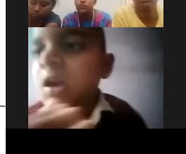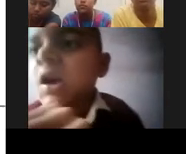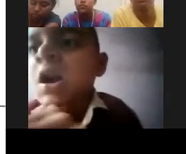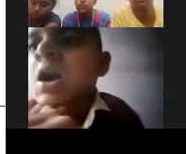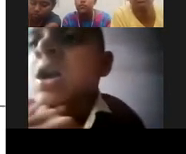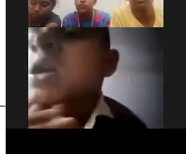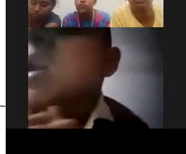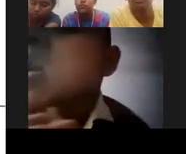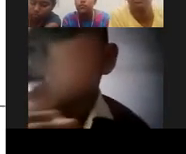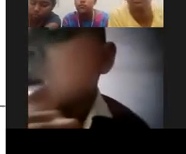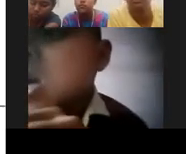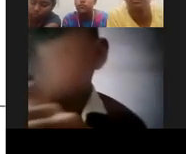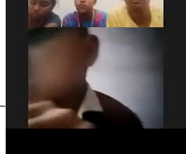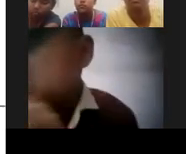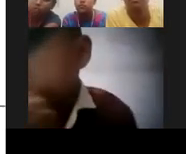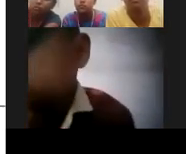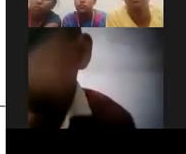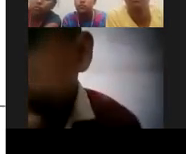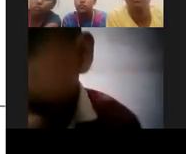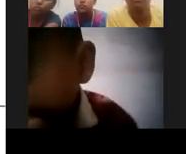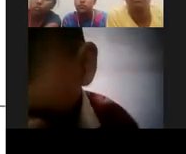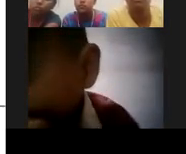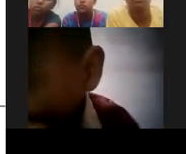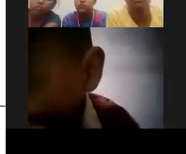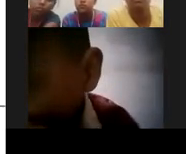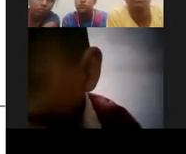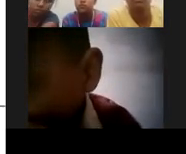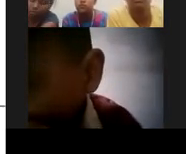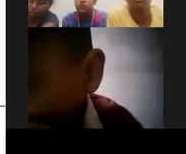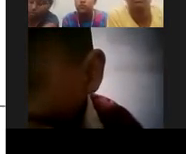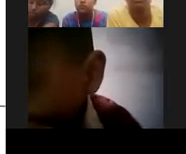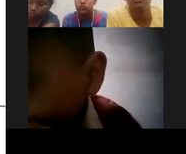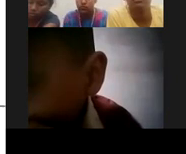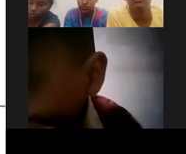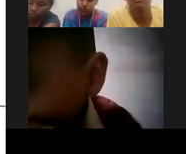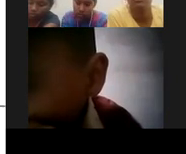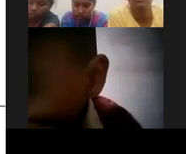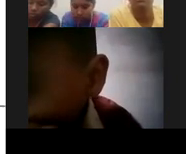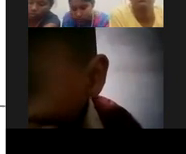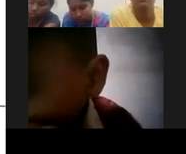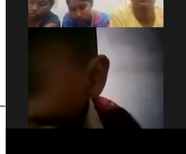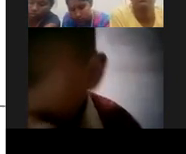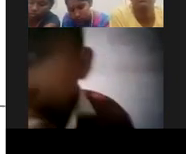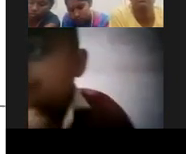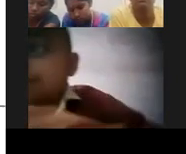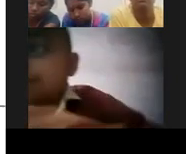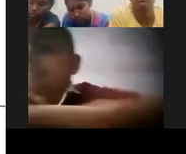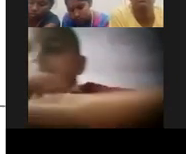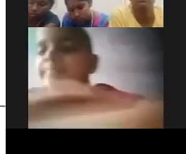ఊరిలో ఒక ఇల్లు ఉండేదంట ఇల్లుకి మాట్లాడేదంట అట్లే అయిపోతంటే రెండు ఇల్లు కనిపించిందంట దాంతో ఫ్రెండ్షిప్ చేసిందంట